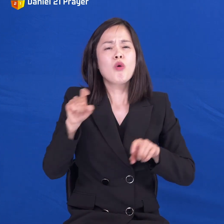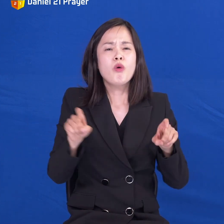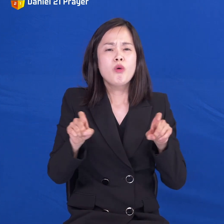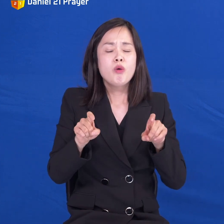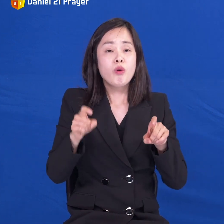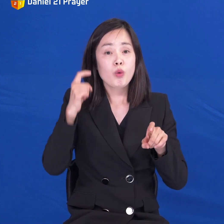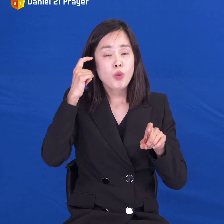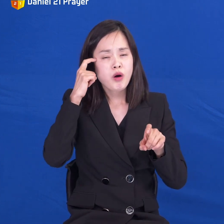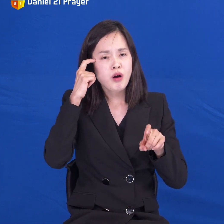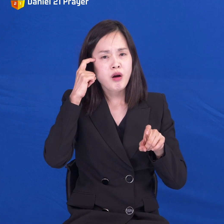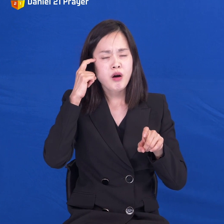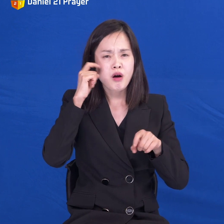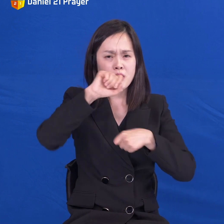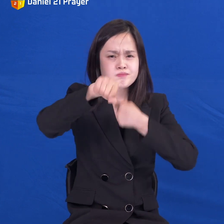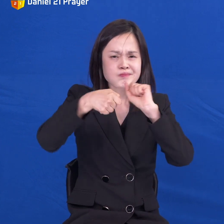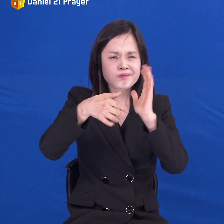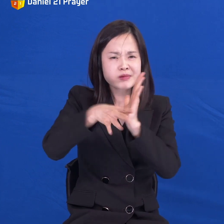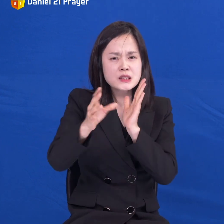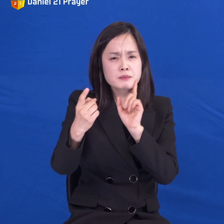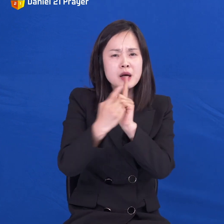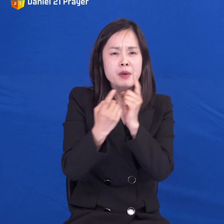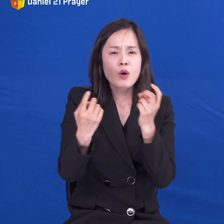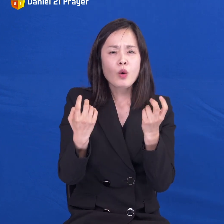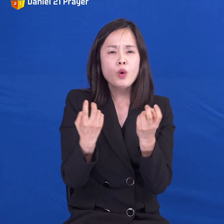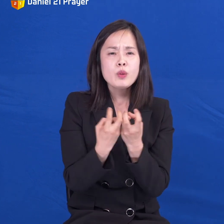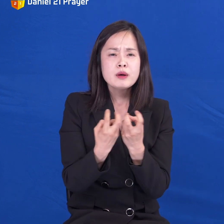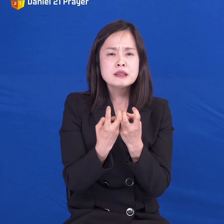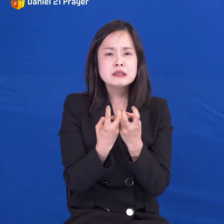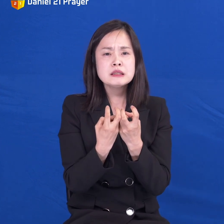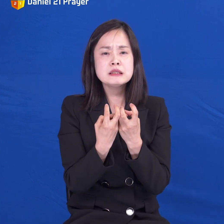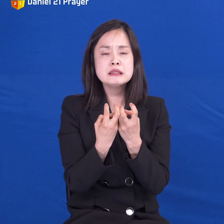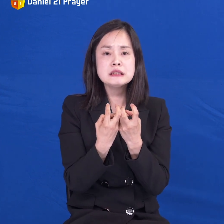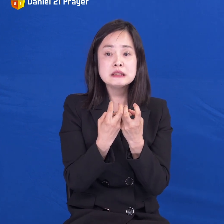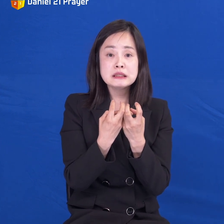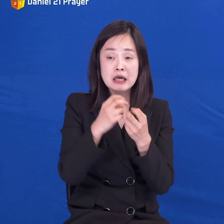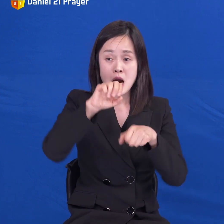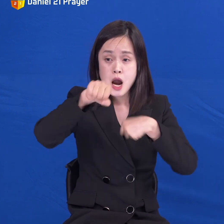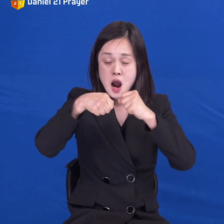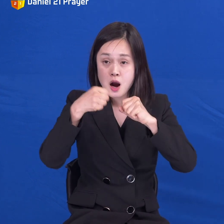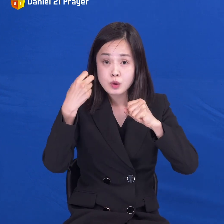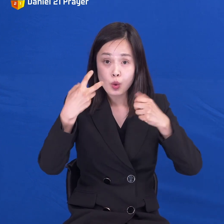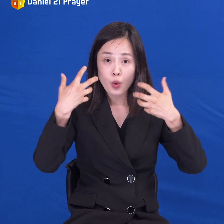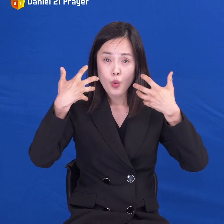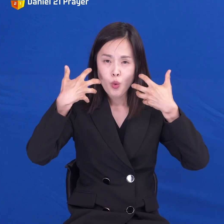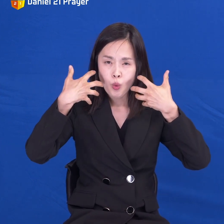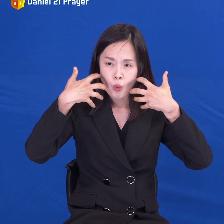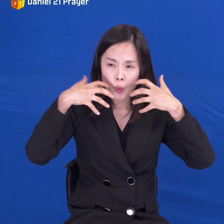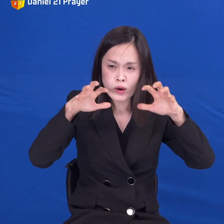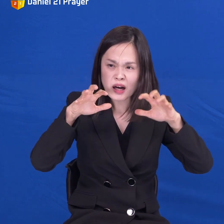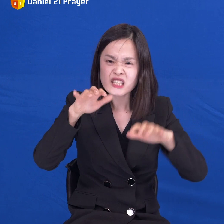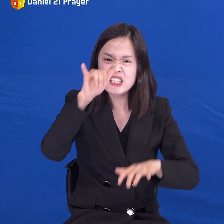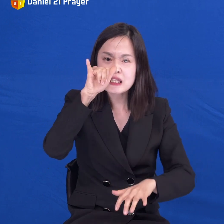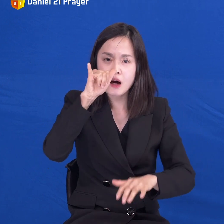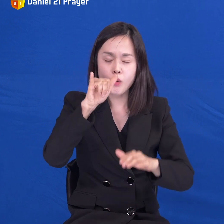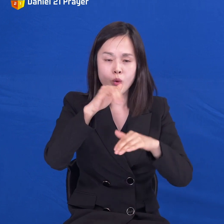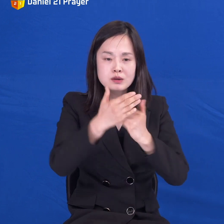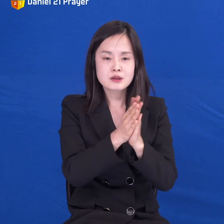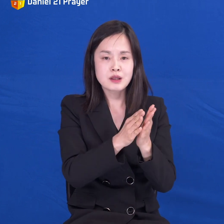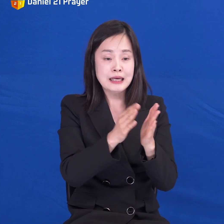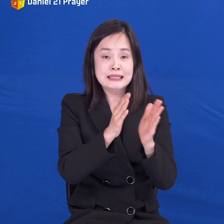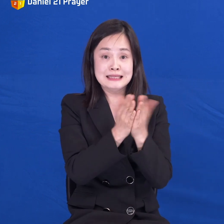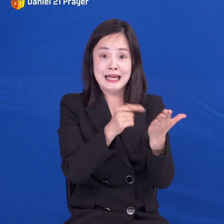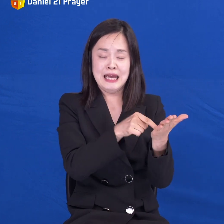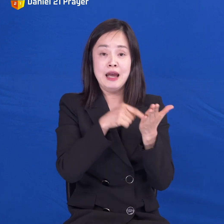자료를 보니까 그 정글에 약 250마리로 추정되는 호랑이가 살고 있다는 것입니다. 먹히면